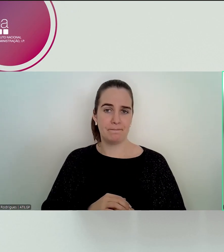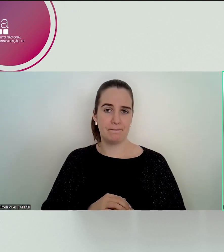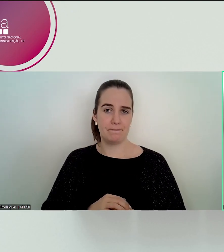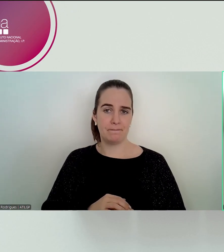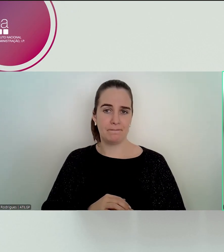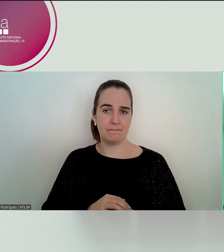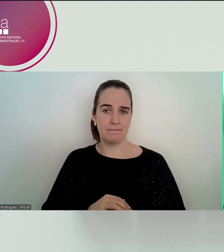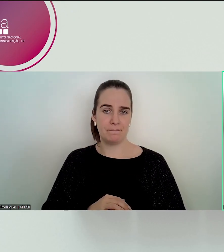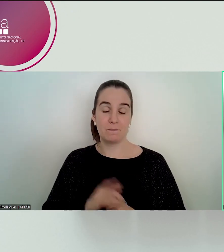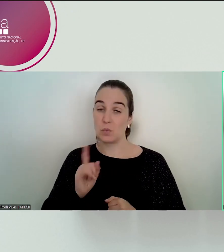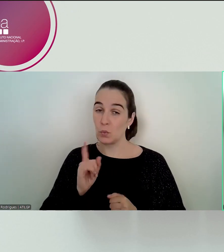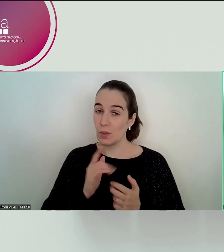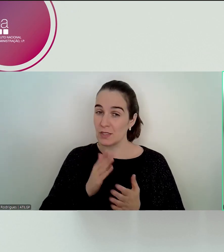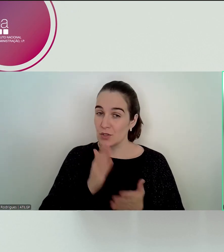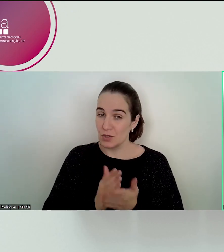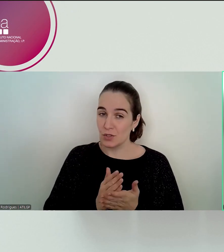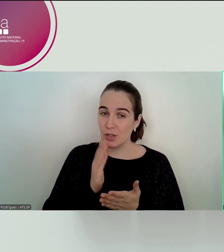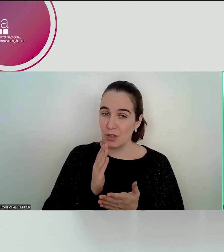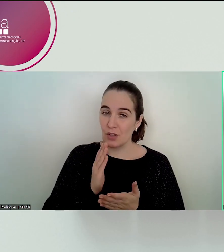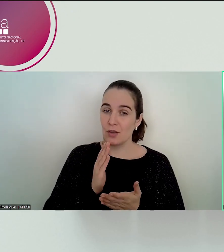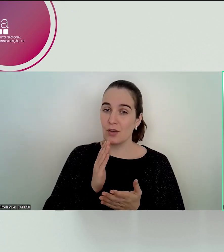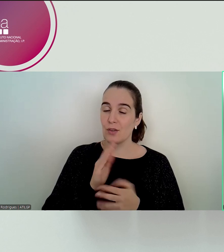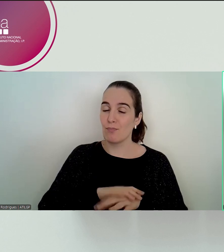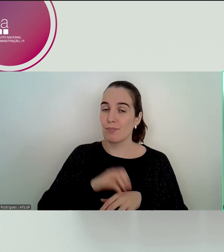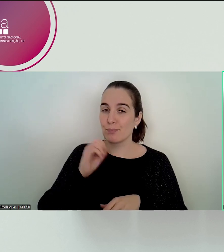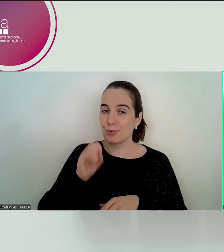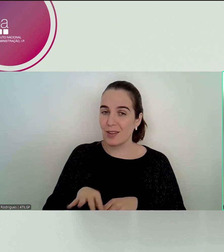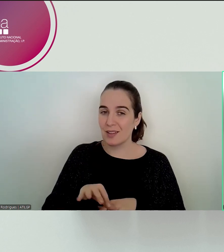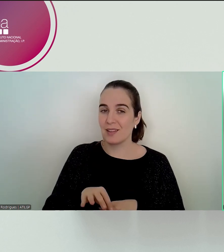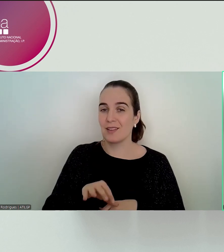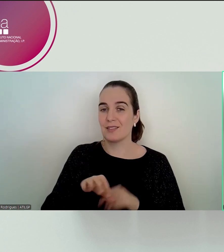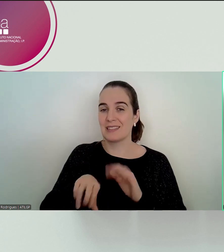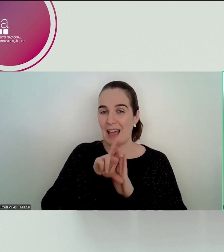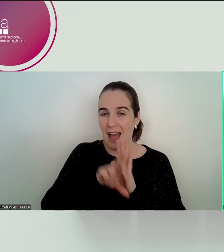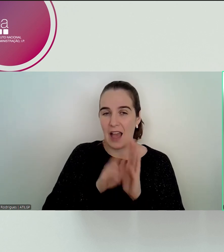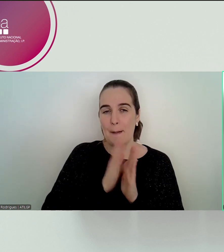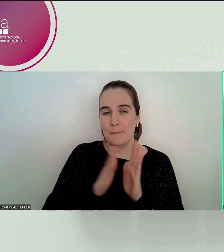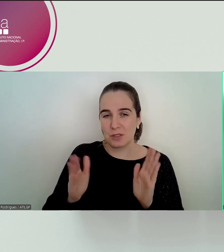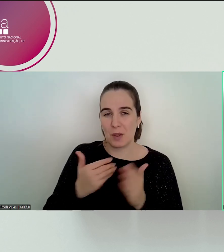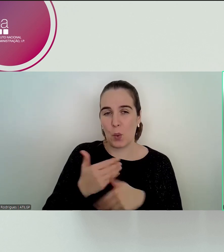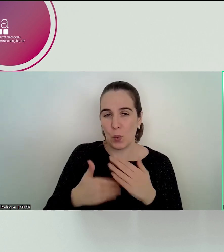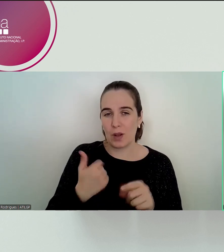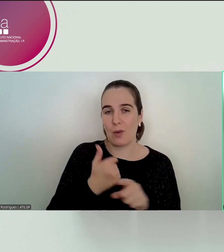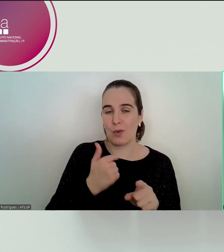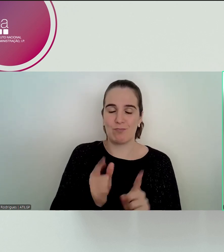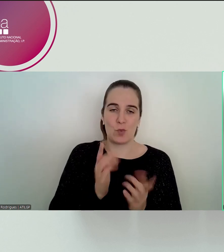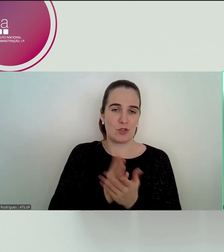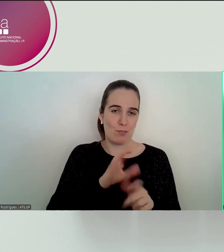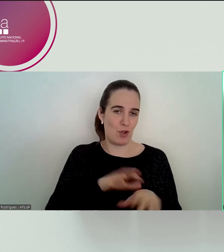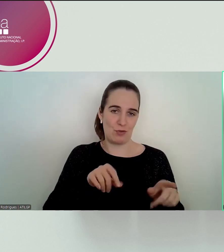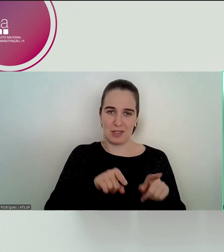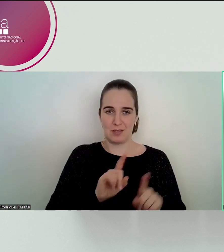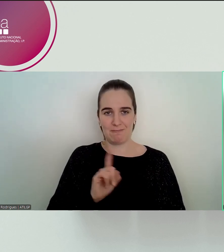e não tem a ver essencialmente com as questões das regras e procedimentos, se os entendermos de forma